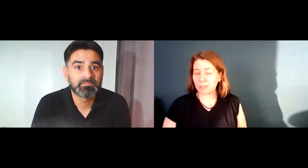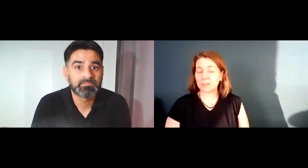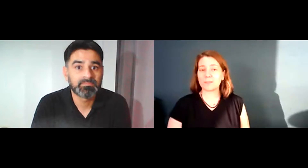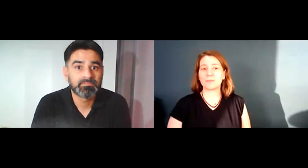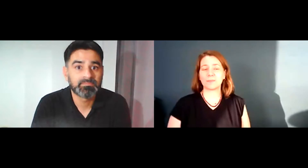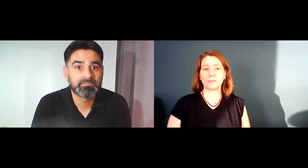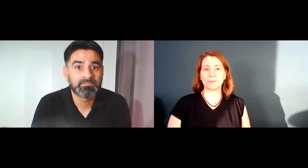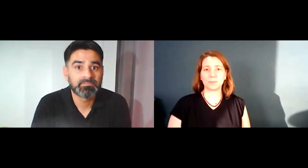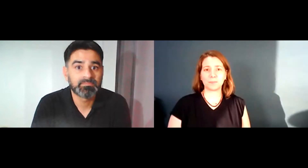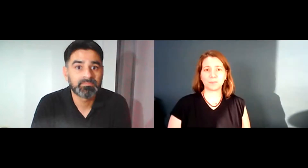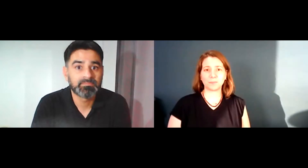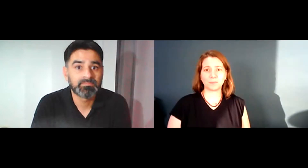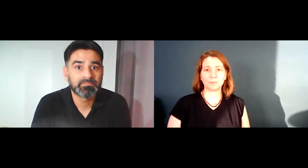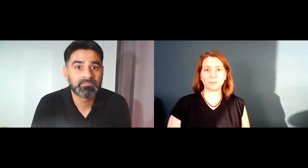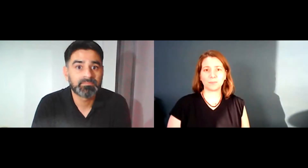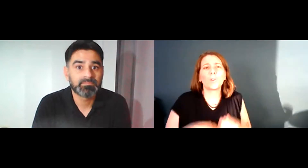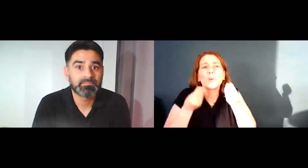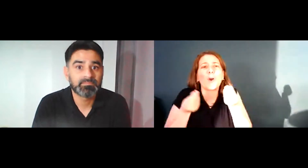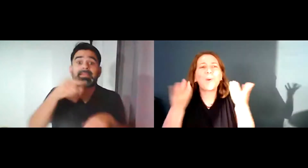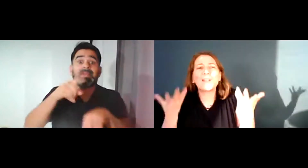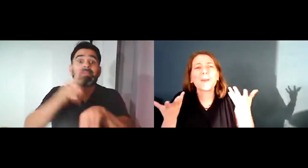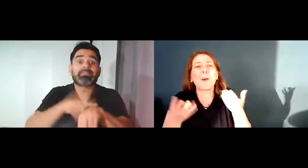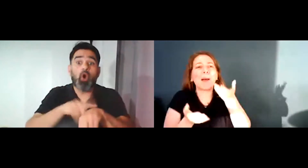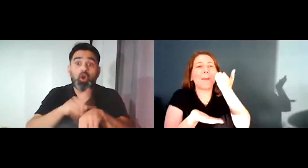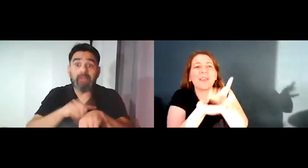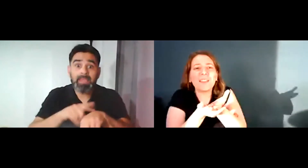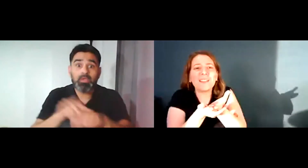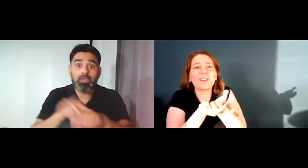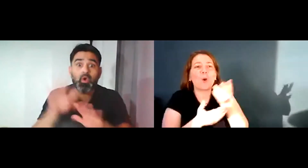¿Cómo hacemos para estar con ellos? Porque a lo mejor...